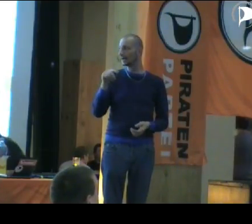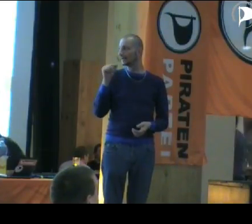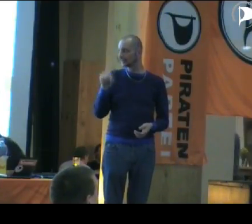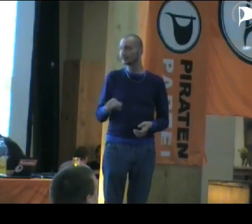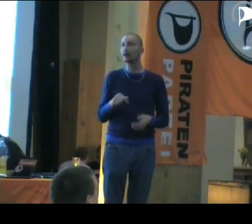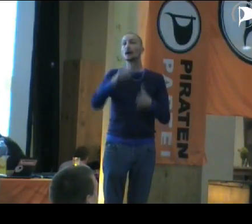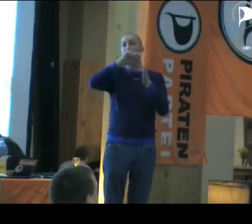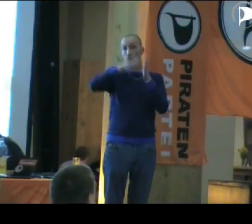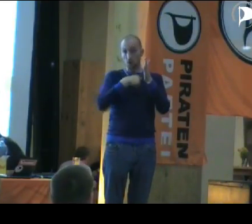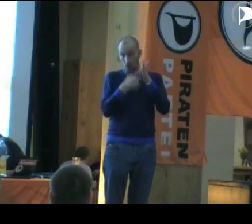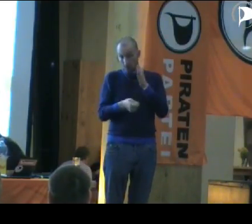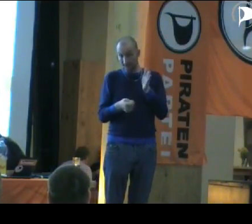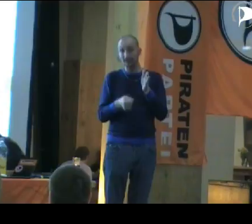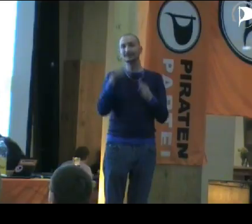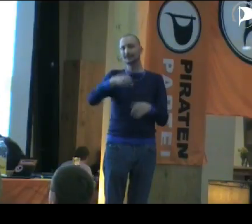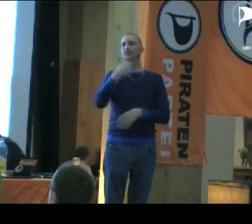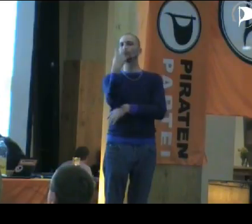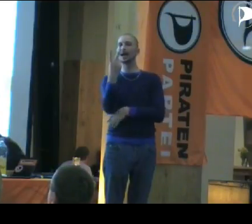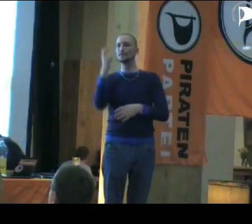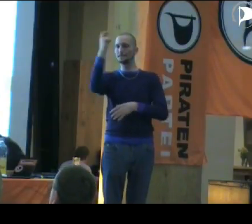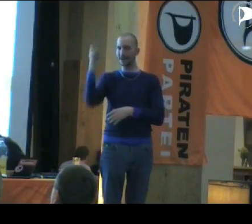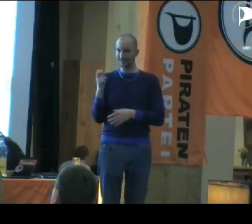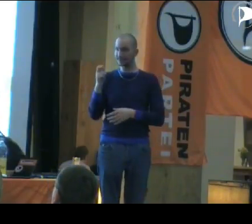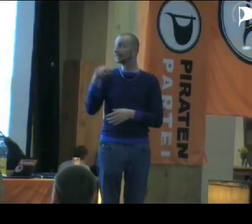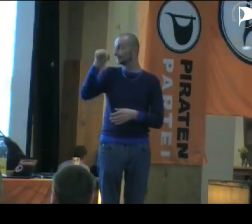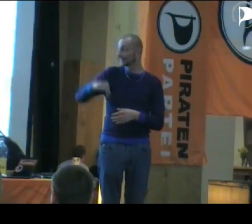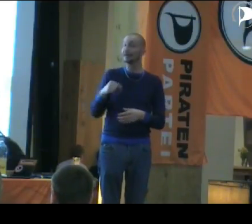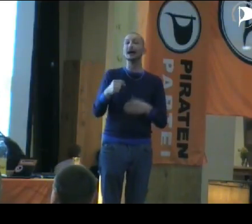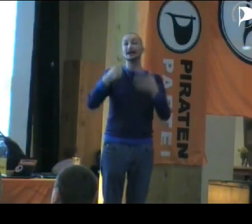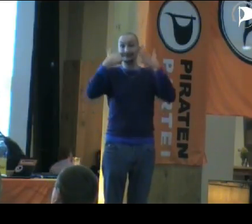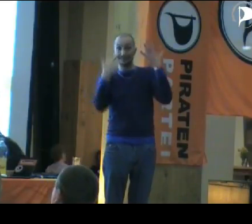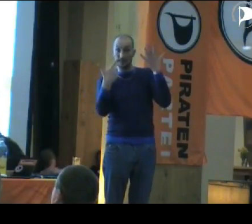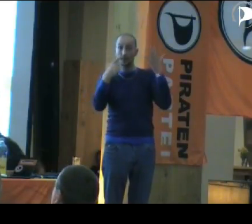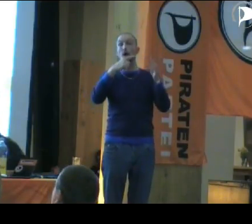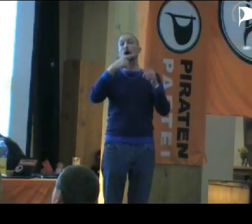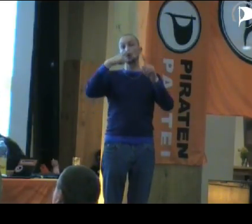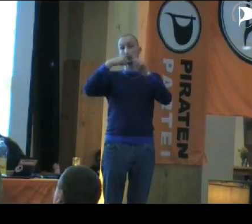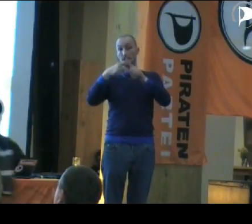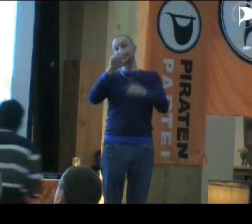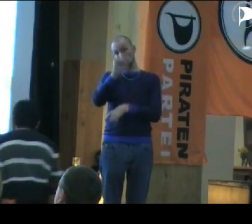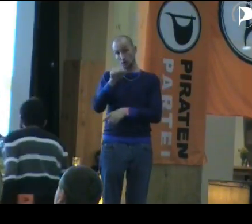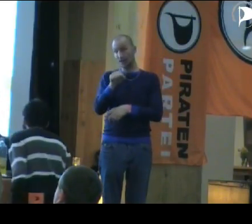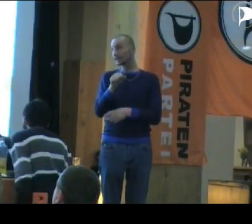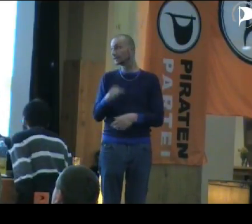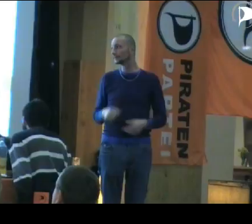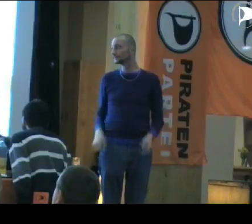co2 beiden sind dazu mehr gehabt aber jetzt sieben kreuze weil es lieben kandidaten wird